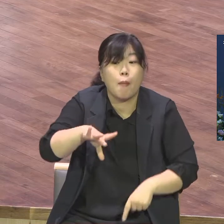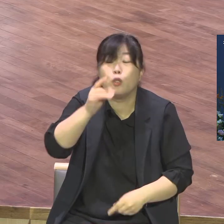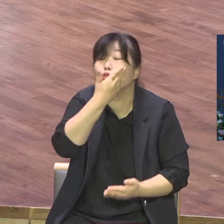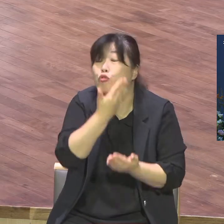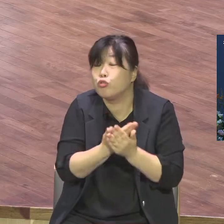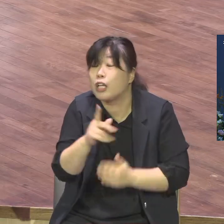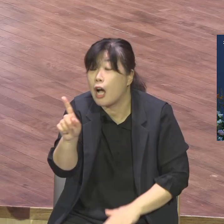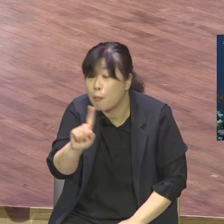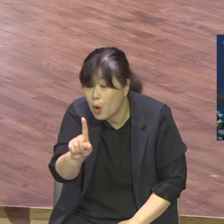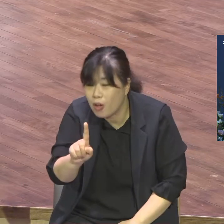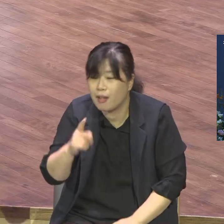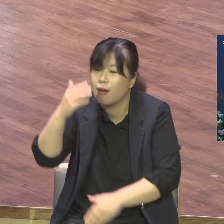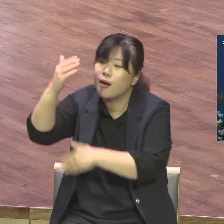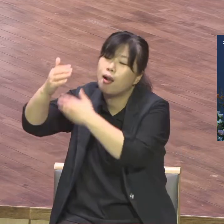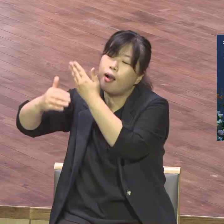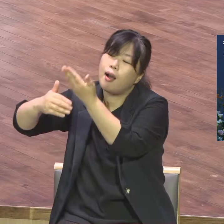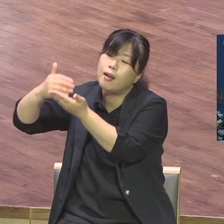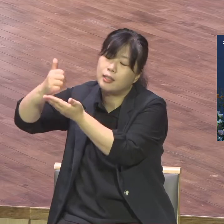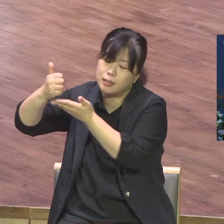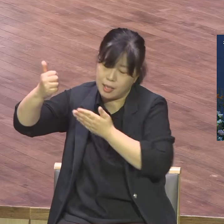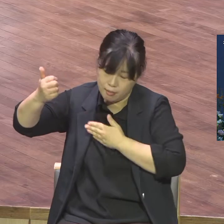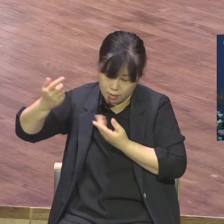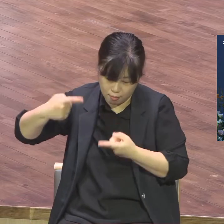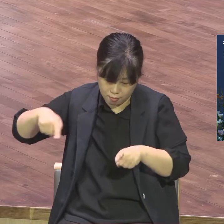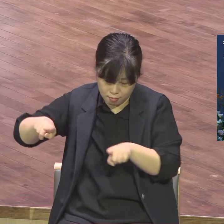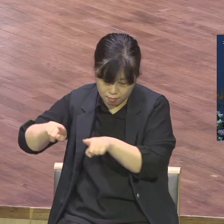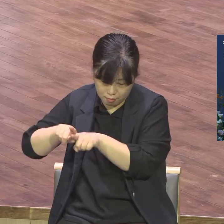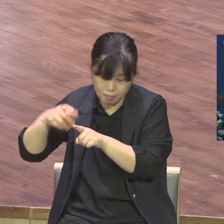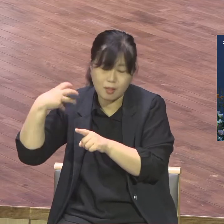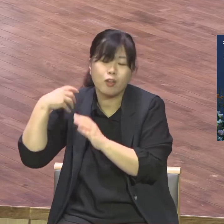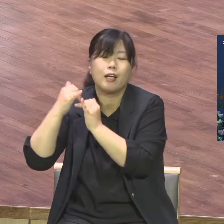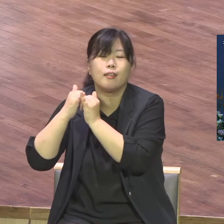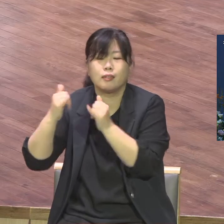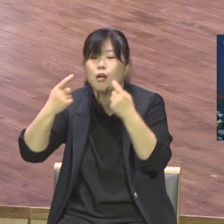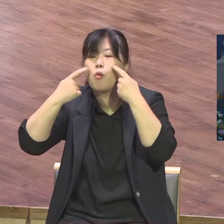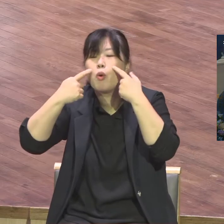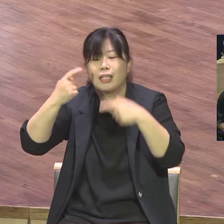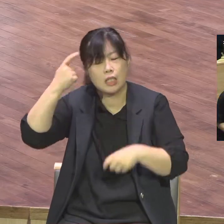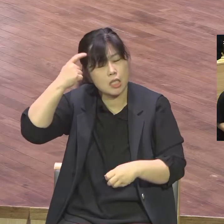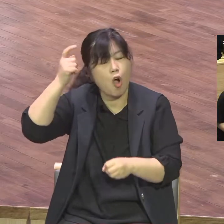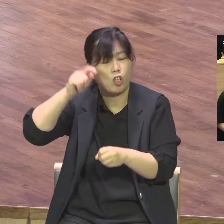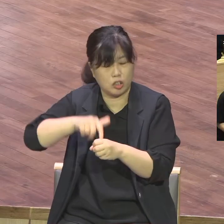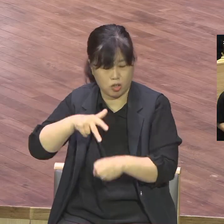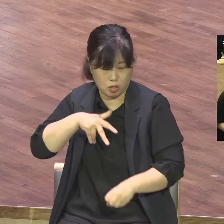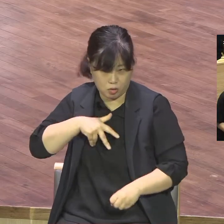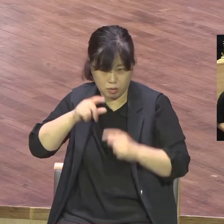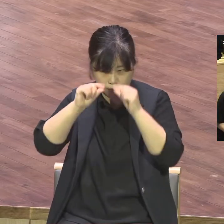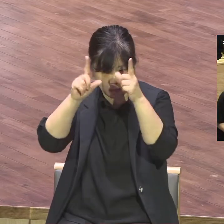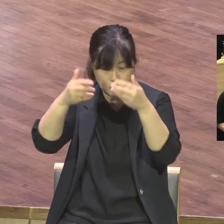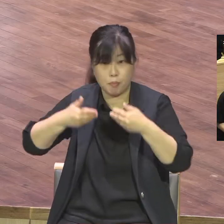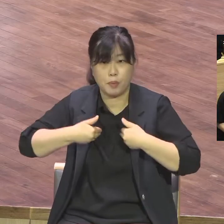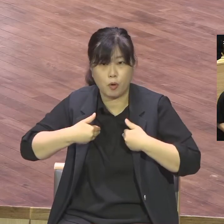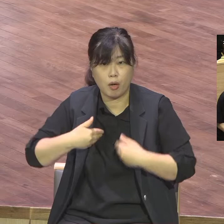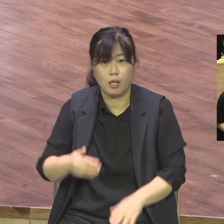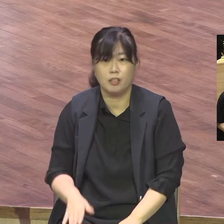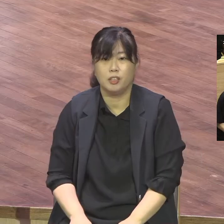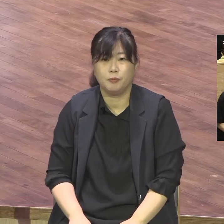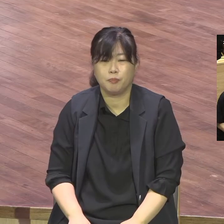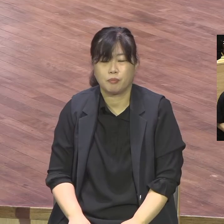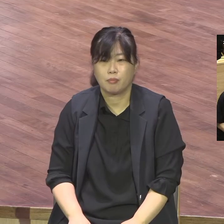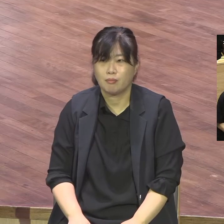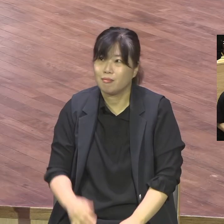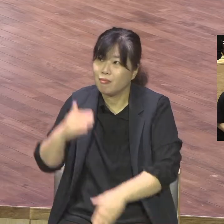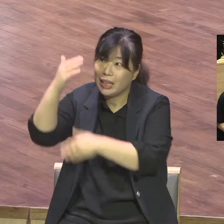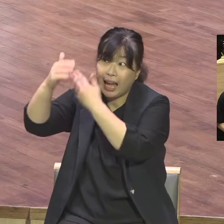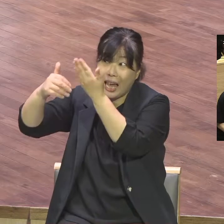아니에요. 첫째 가져야 될 인식이 뭐냐. 하나님과의 나는 동역자다. 하나님과의 동역자.